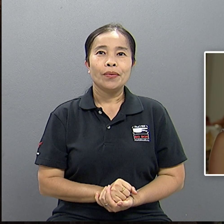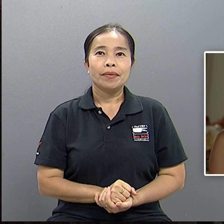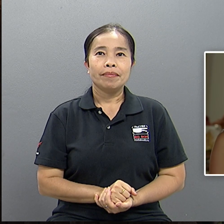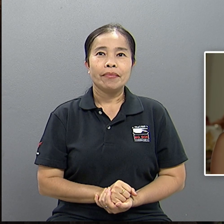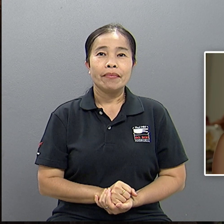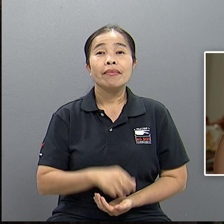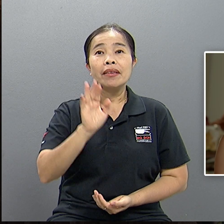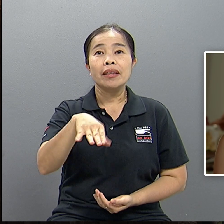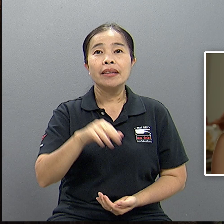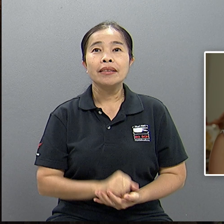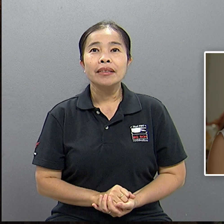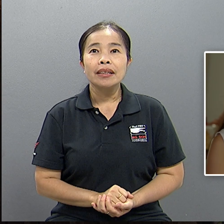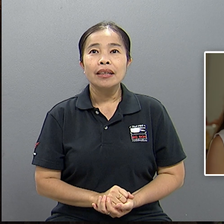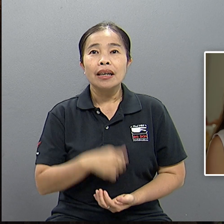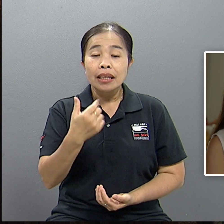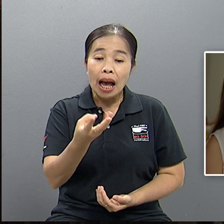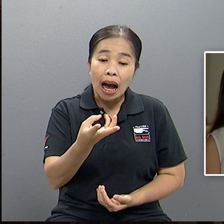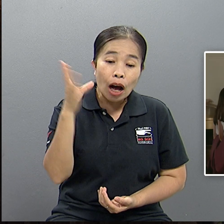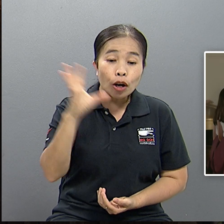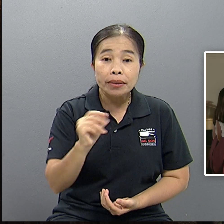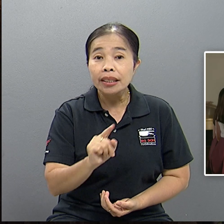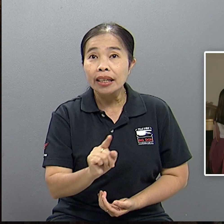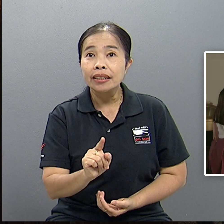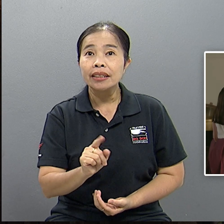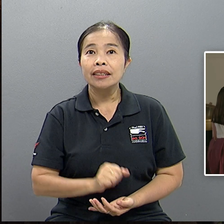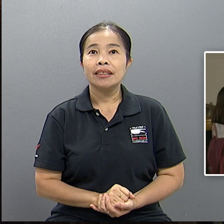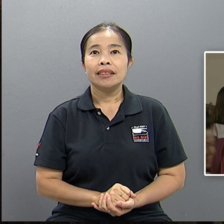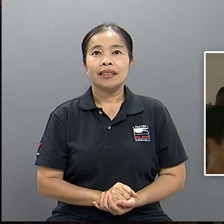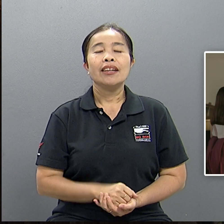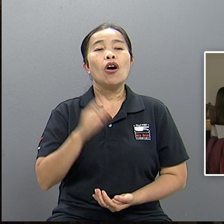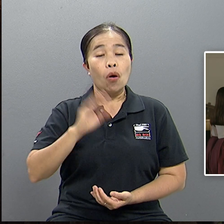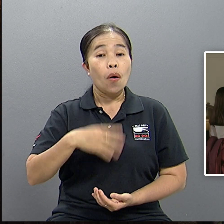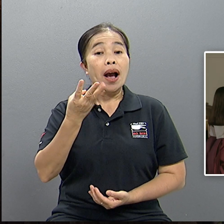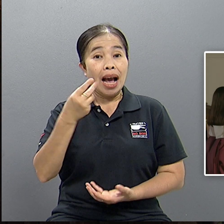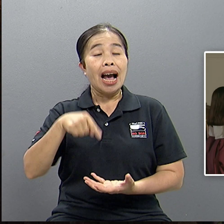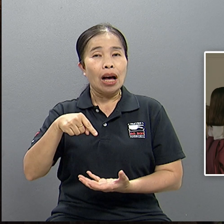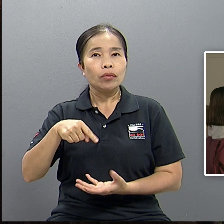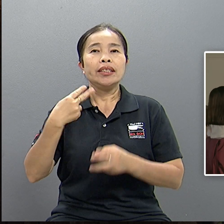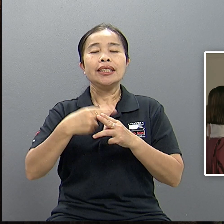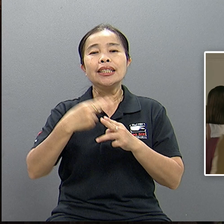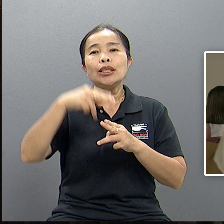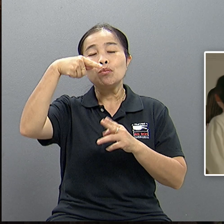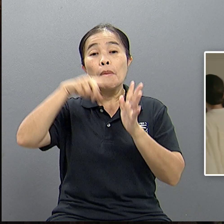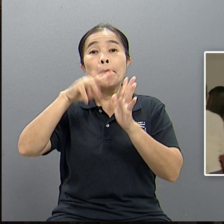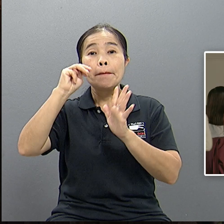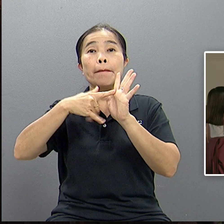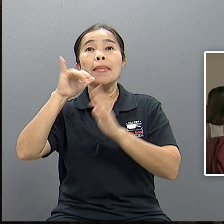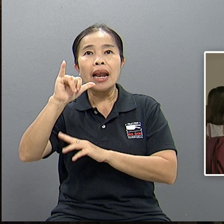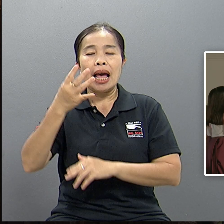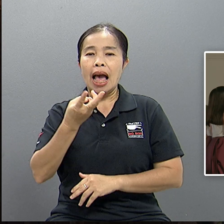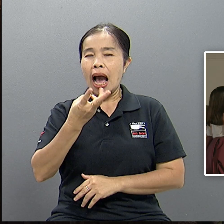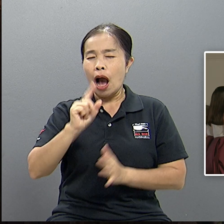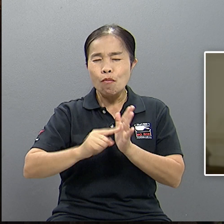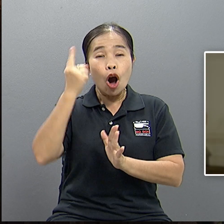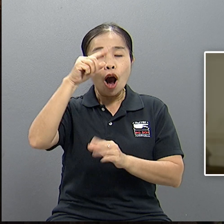ข้าวนี้มาจากไหนหรือชม ข้าวพวงมาลัยเป็นข้าวไร่ที่ปลูกที่นครชัย